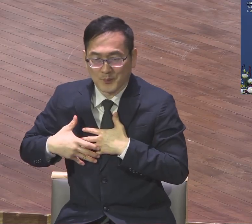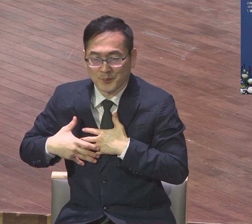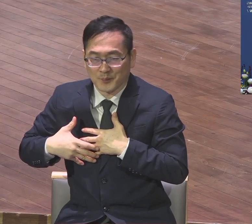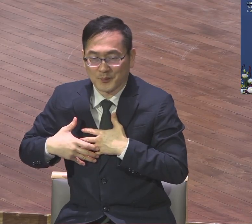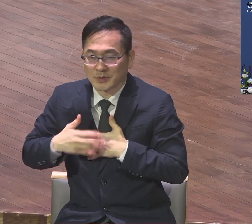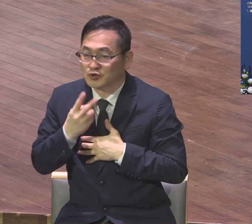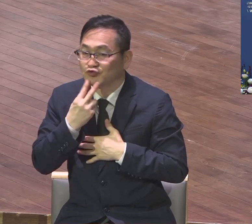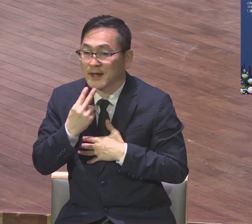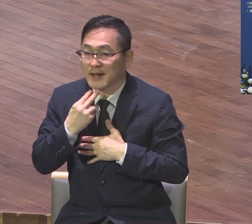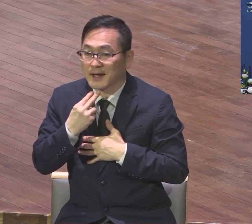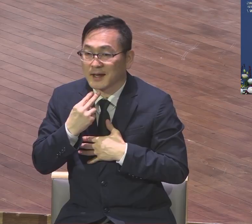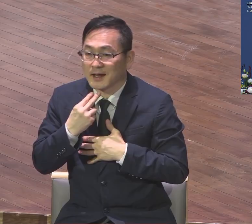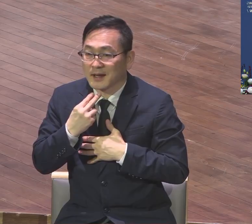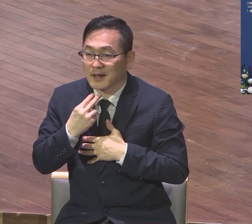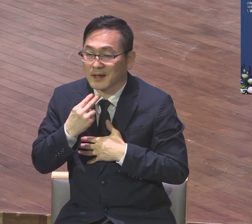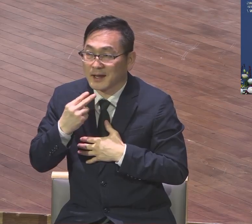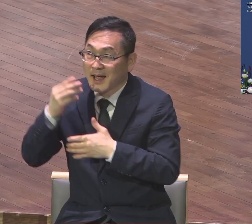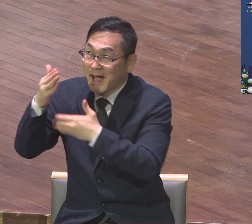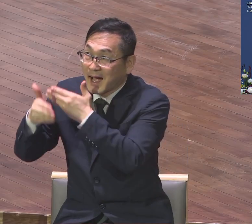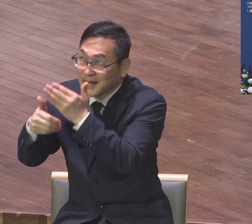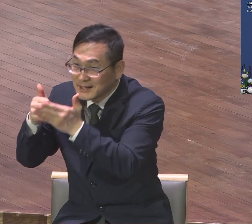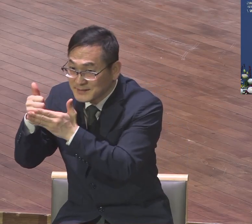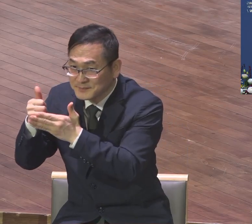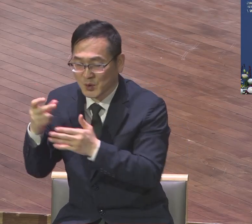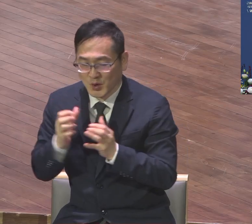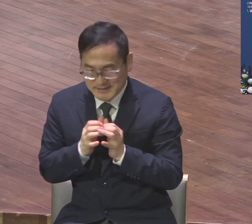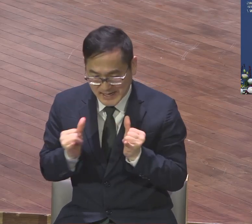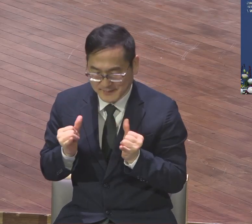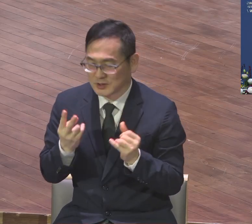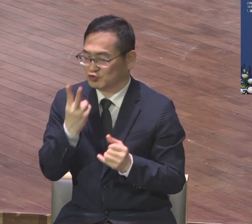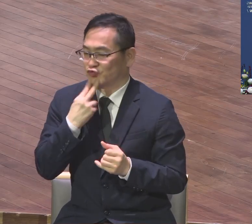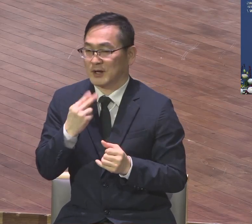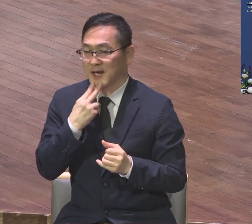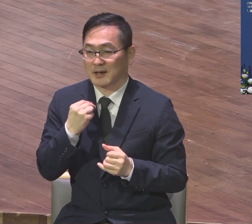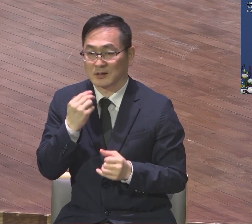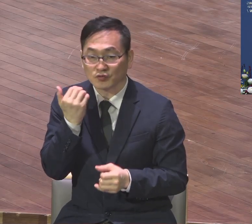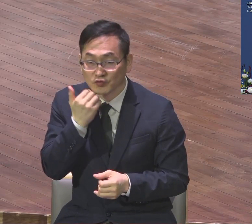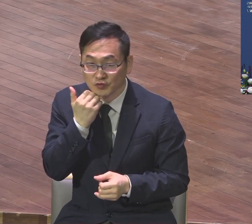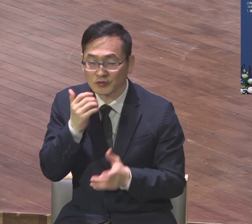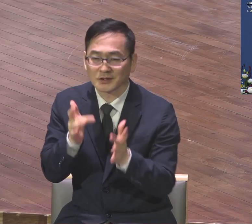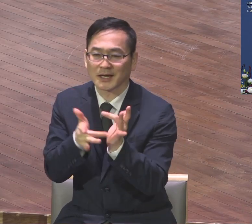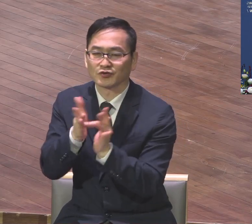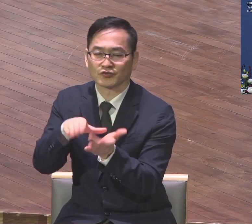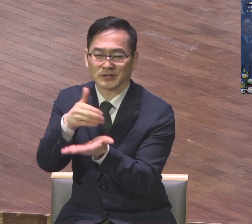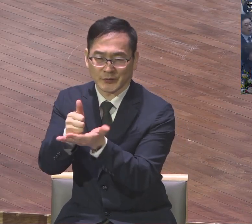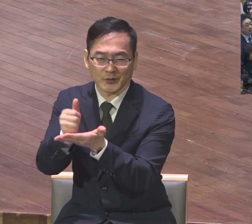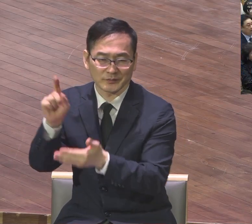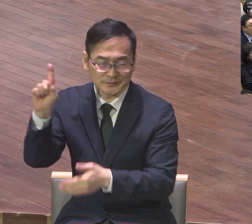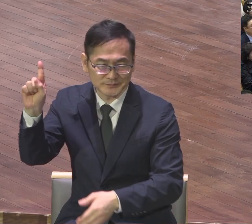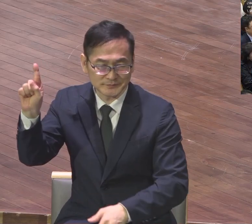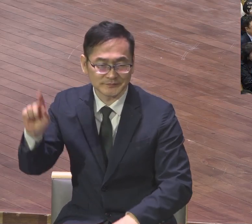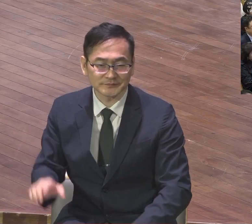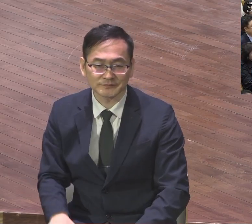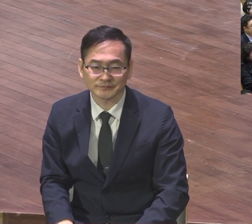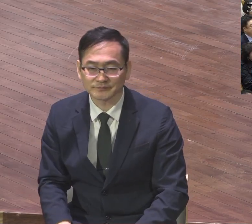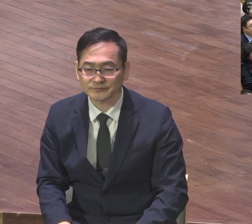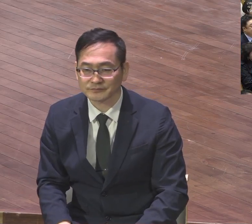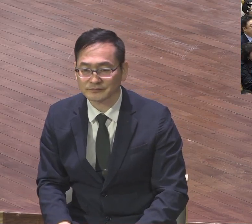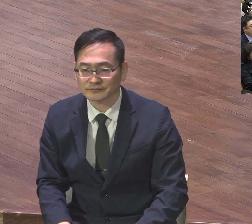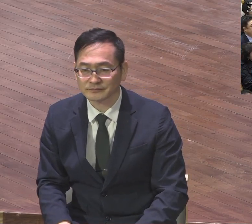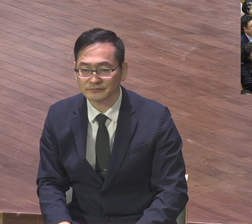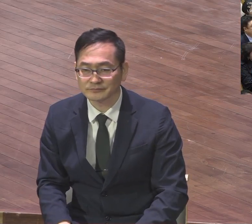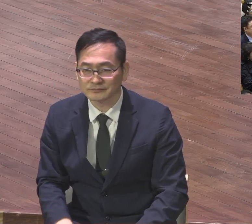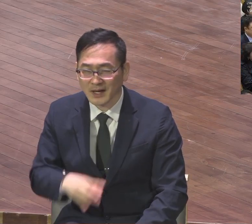인성과 영성, 이 두 가지를 동시에 가지고 오신 분이 유일한 예수 그리스도입니다.